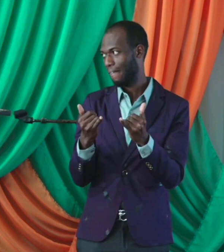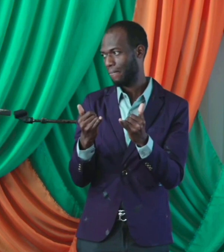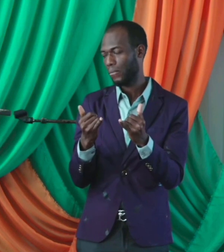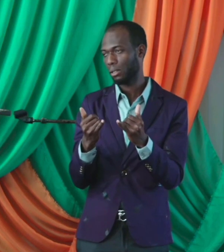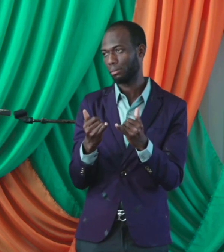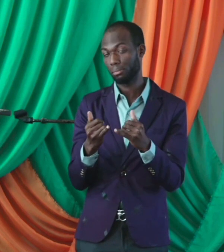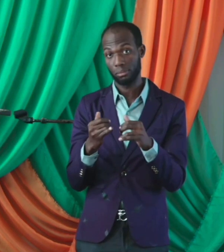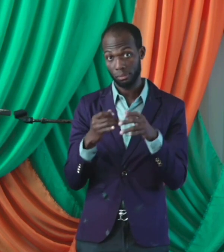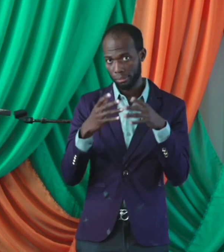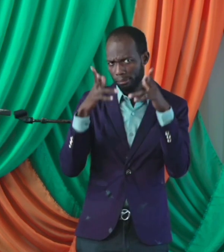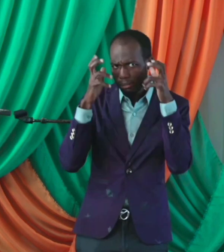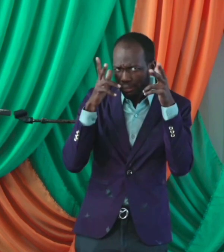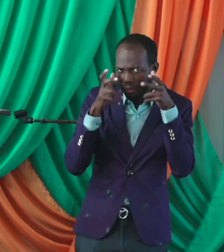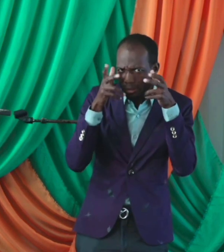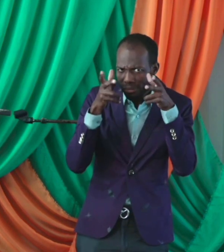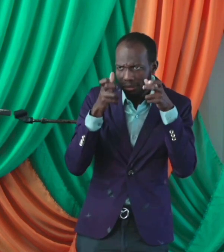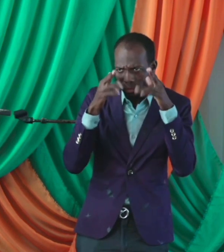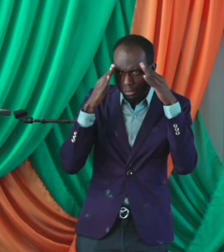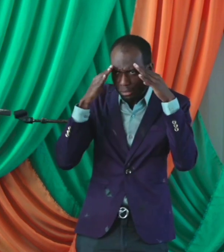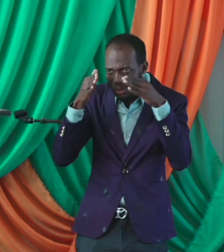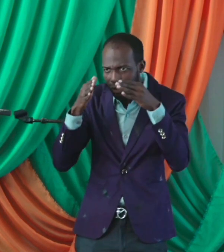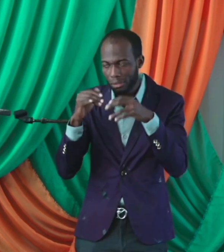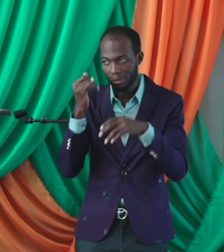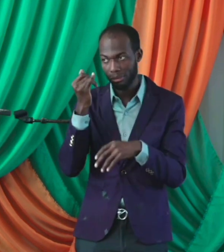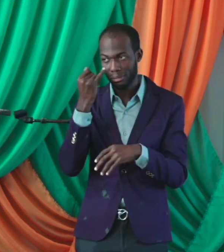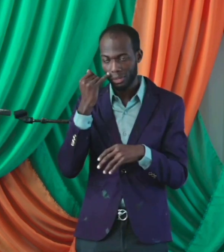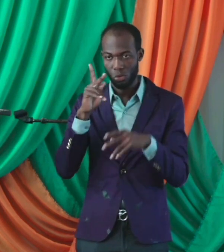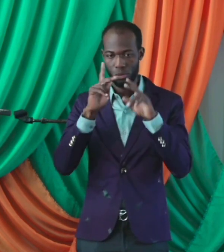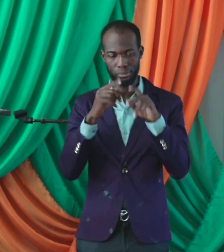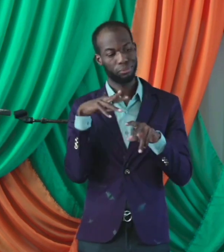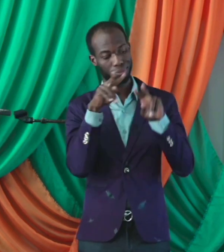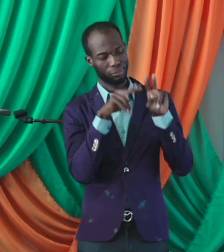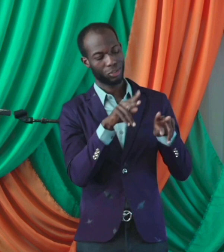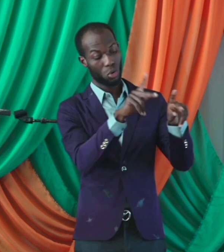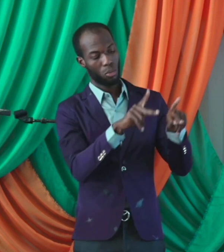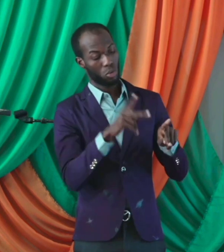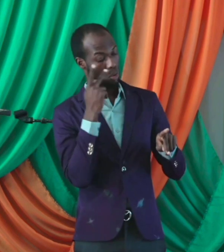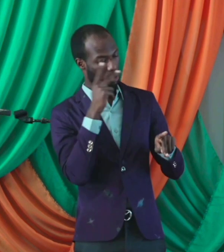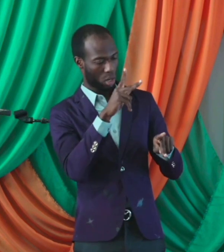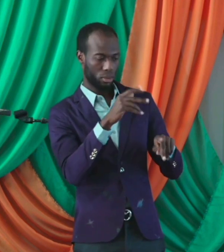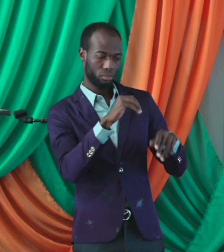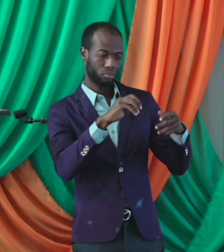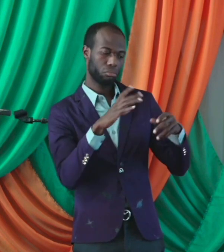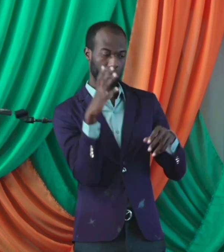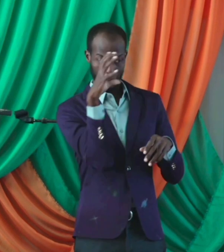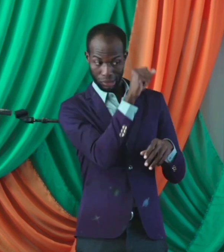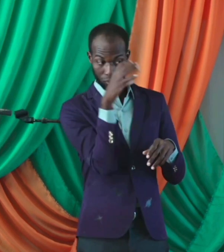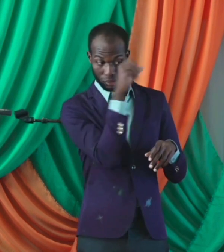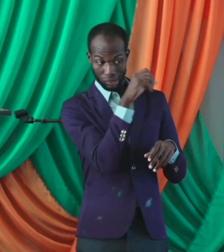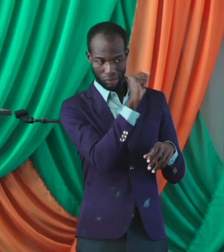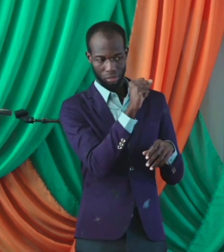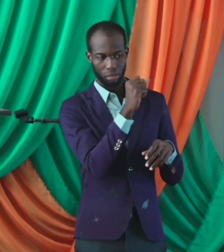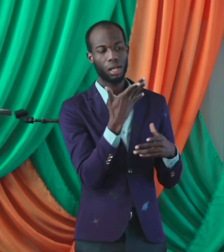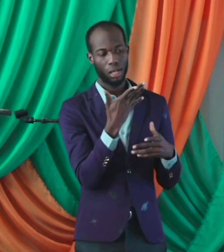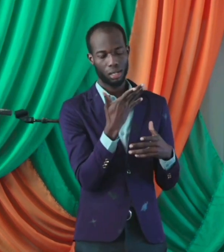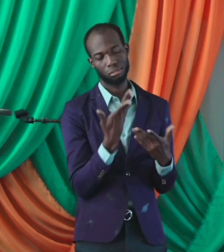j'ai conviction ça. Tenez ça, je ne sais pas. Là où on humain manque au bagaille,